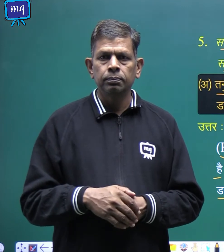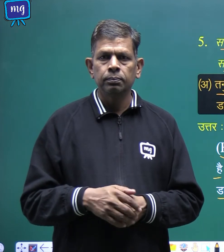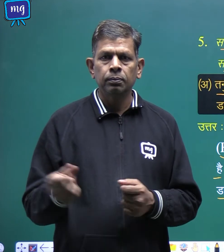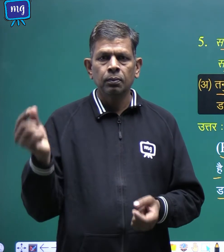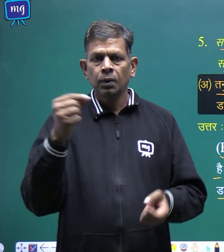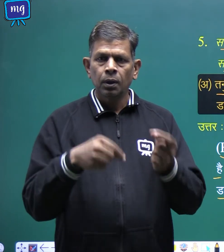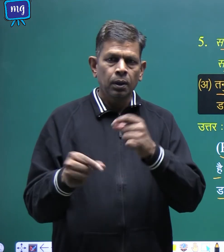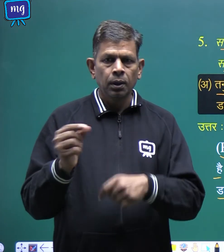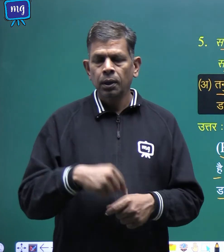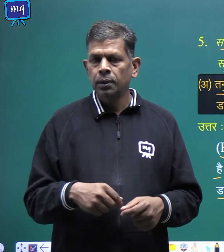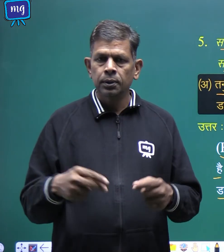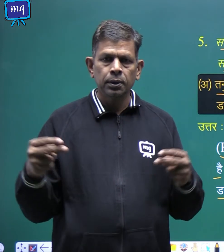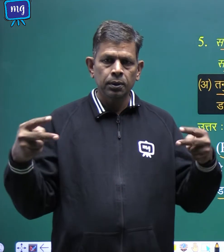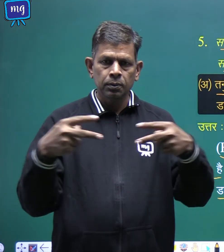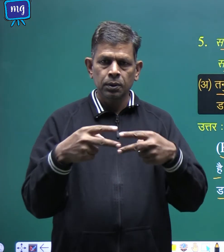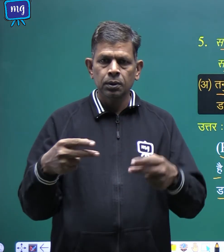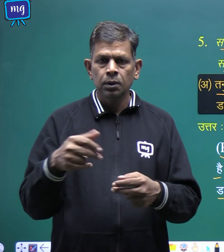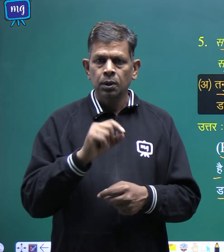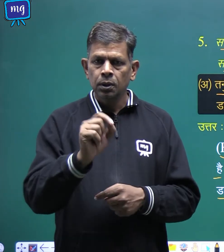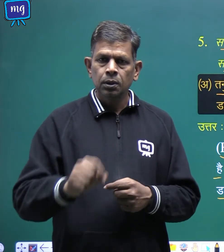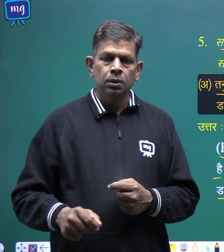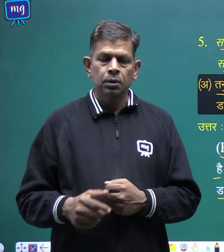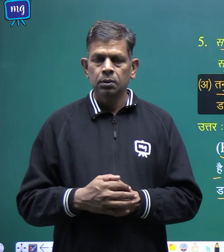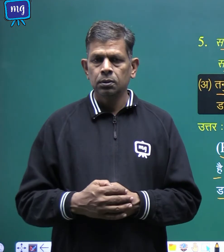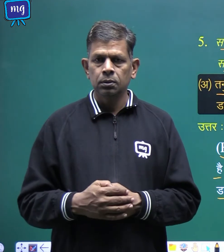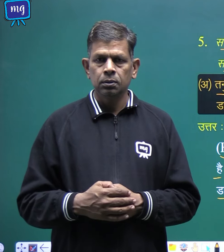रासायनिक समीकरण लिखेंगे।